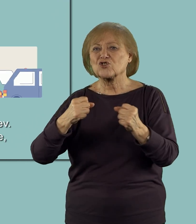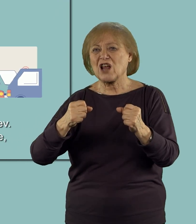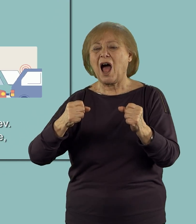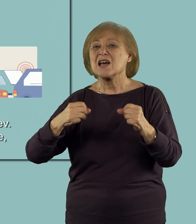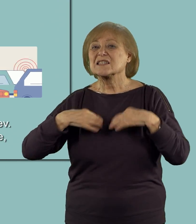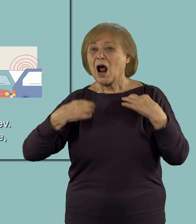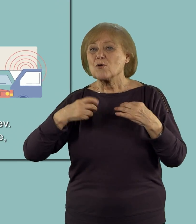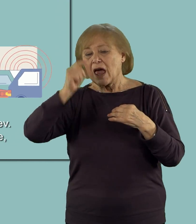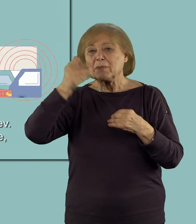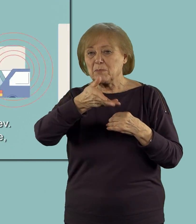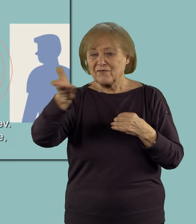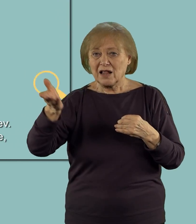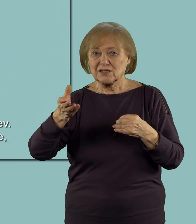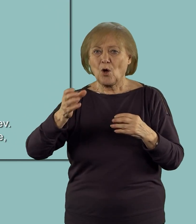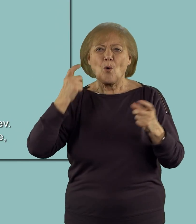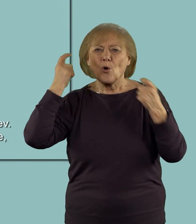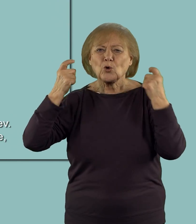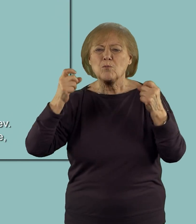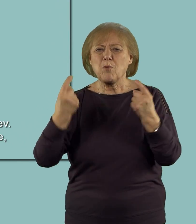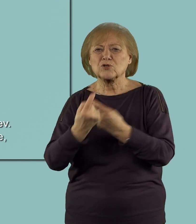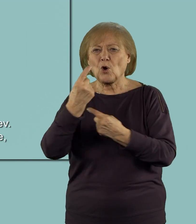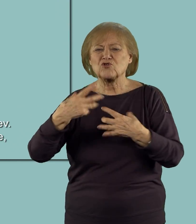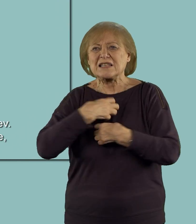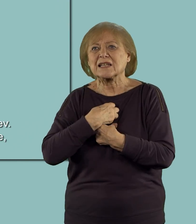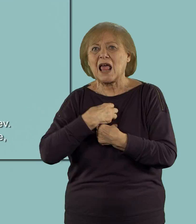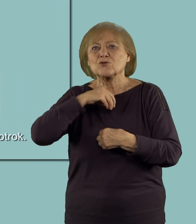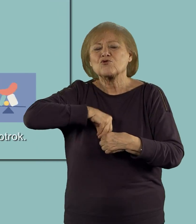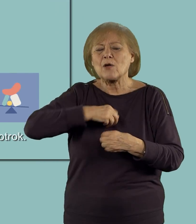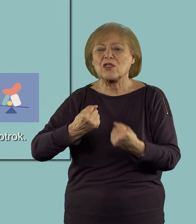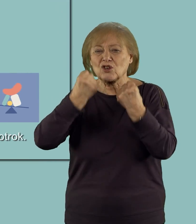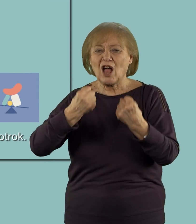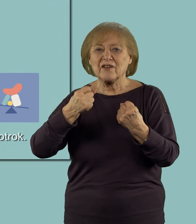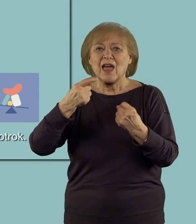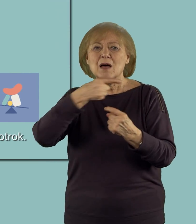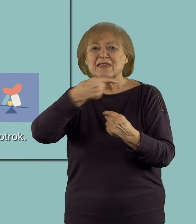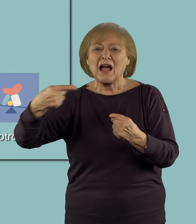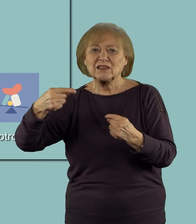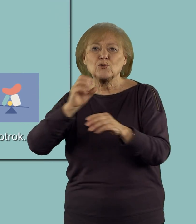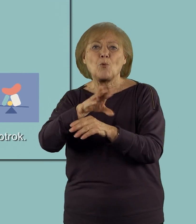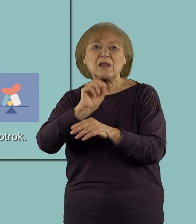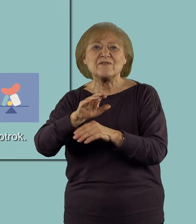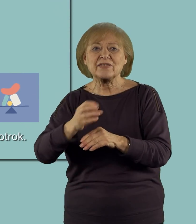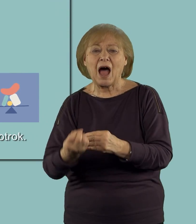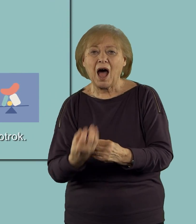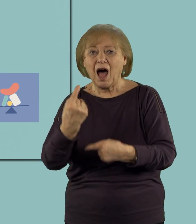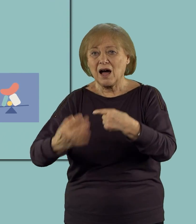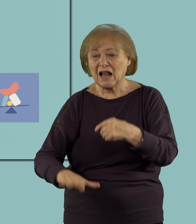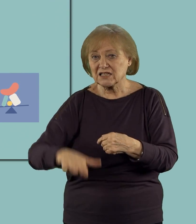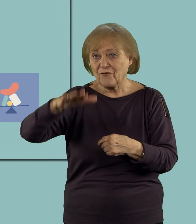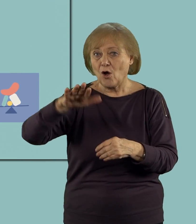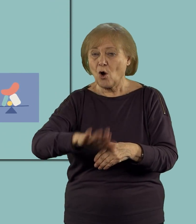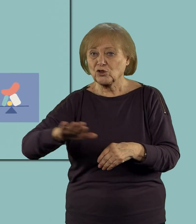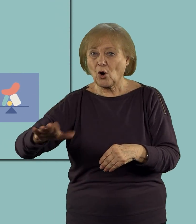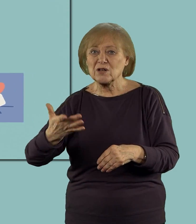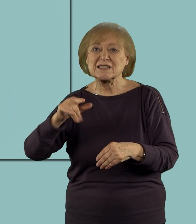zdravje stanovalcev. Hrup povzroča stres in duševne težave, še posebej negativno pa vpliva na razvoj otrok.